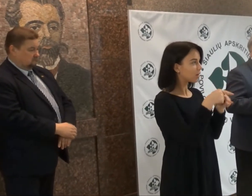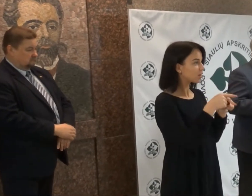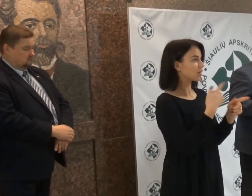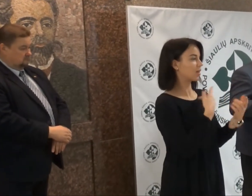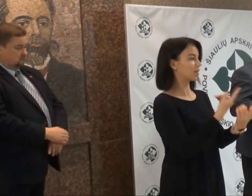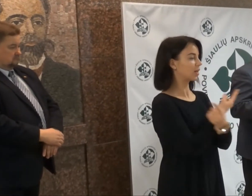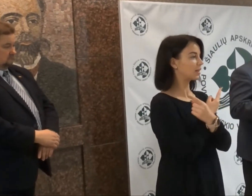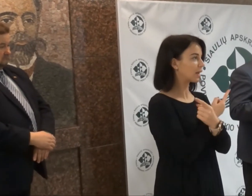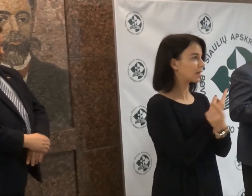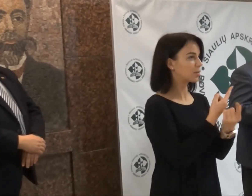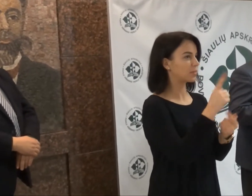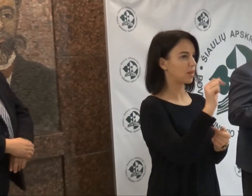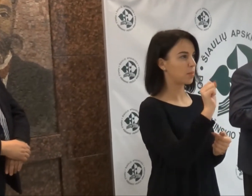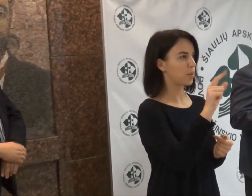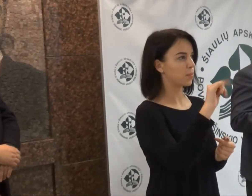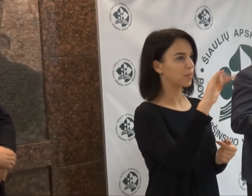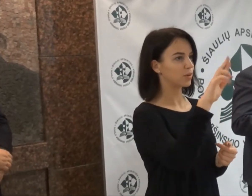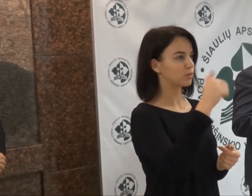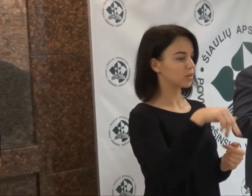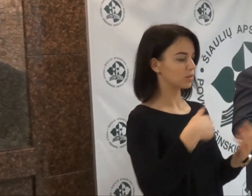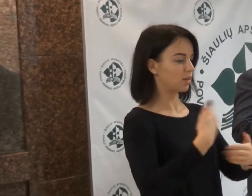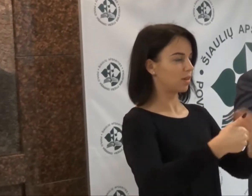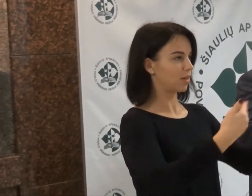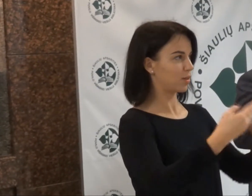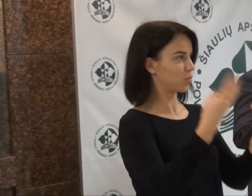Egipto papirusų iki pačių naujausių technologijų.